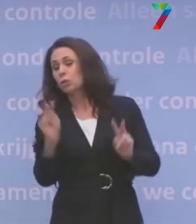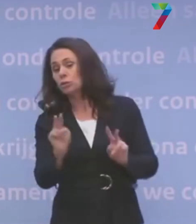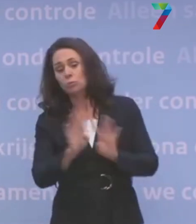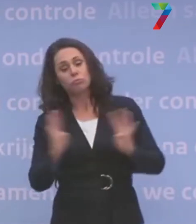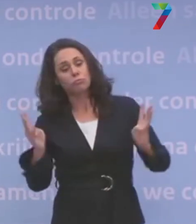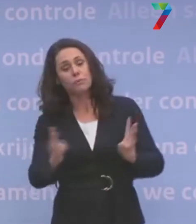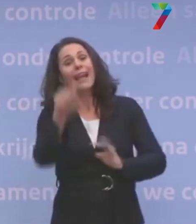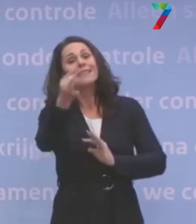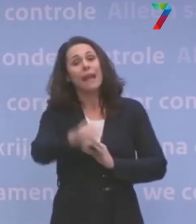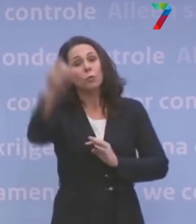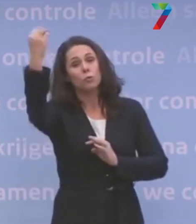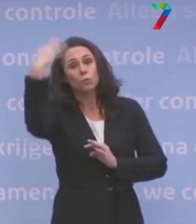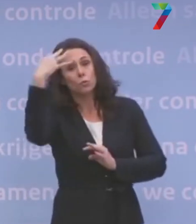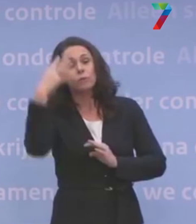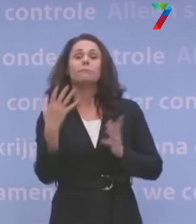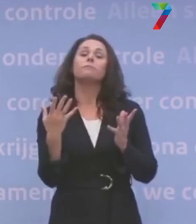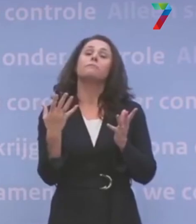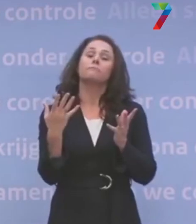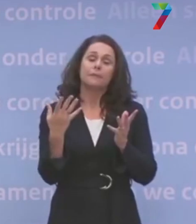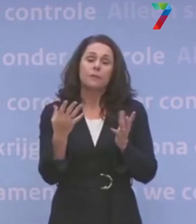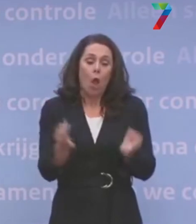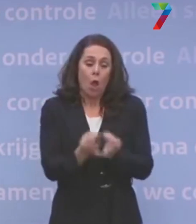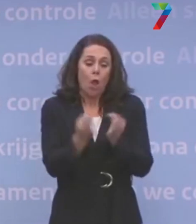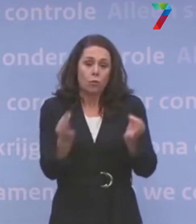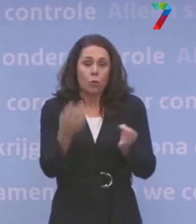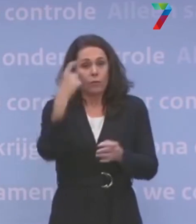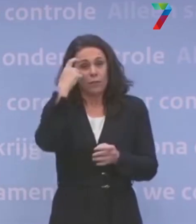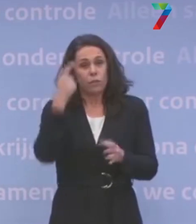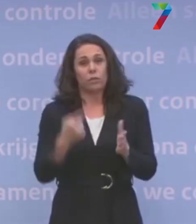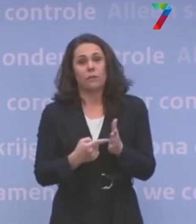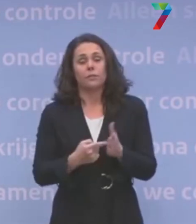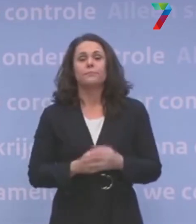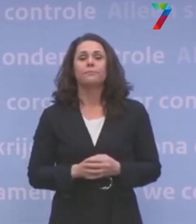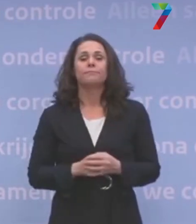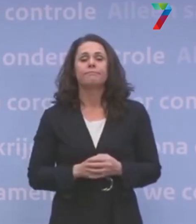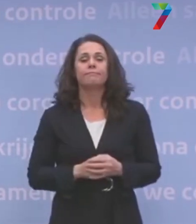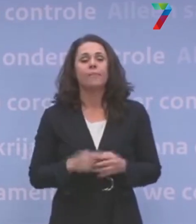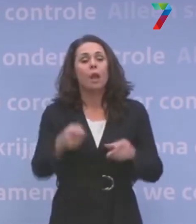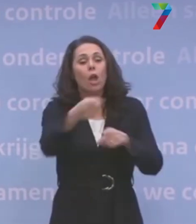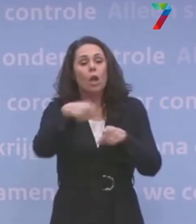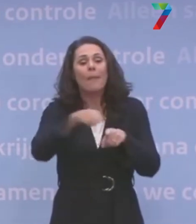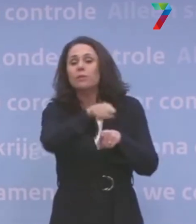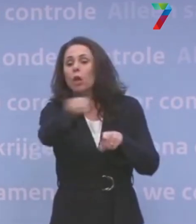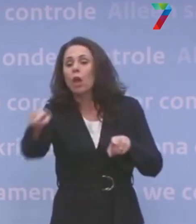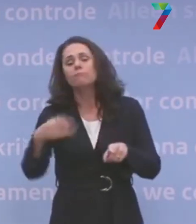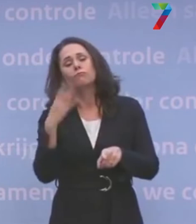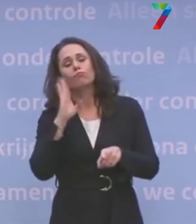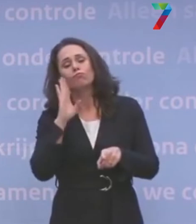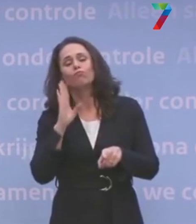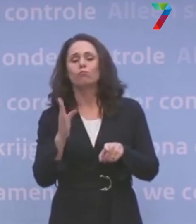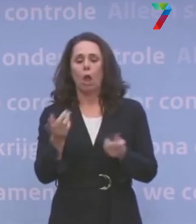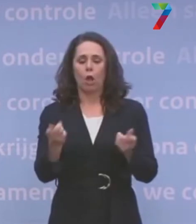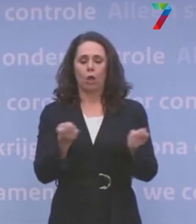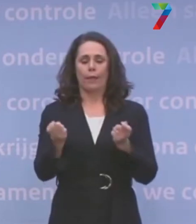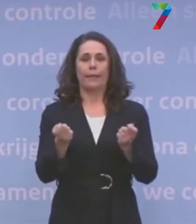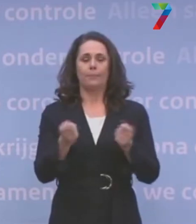douchen en verder je gezond verstand gebruiken. We vragen de gemeente om hierin de regie te nemen